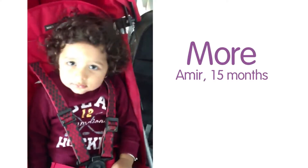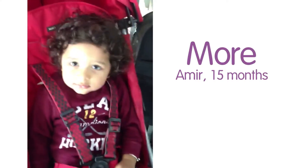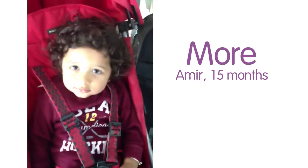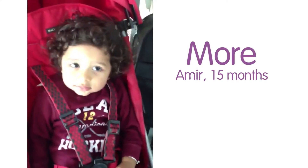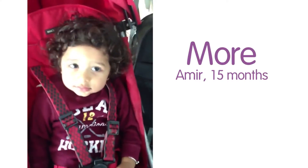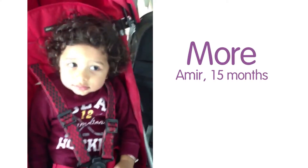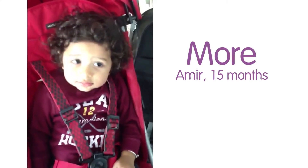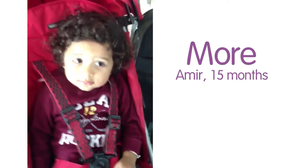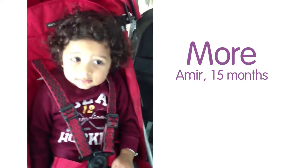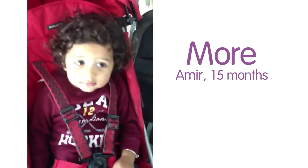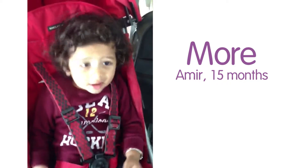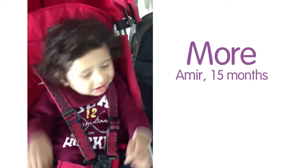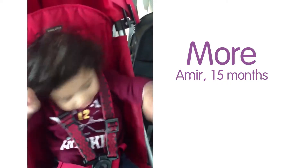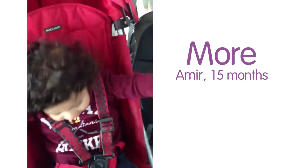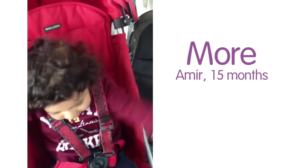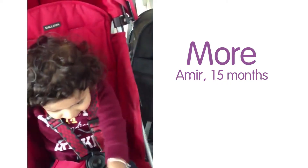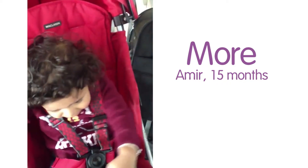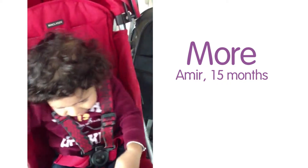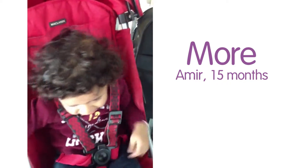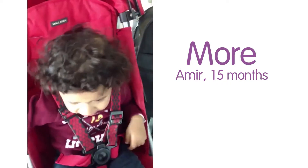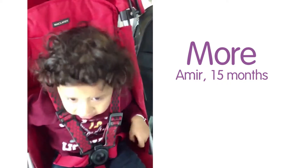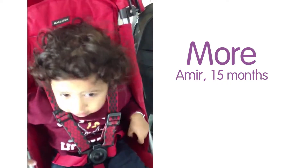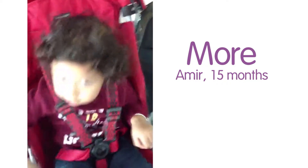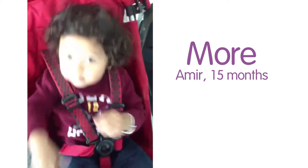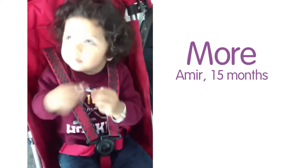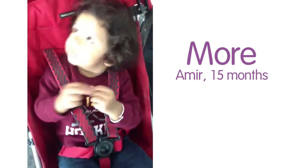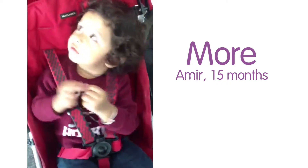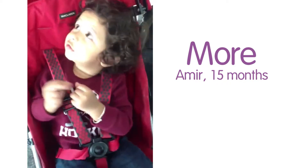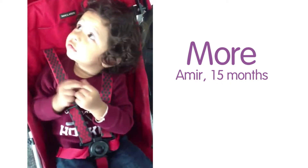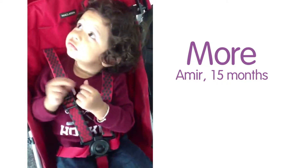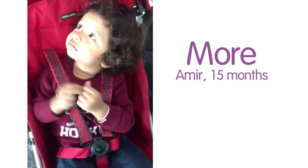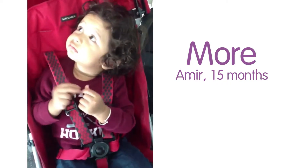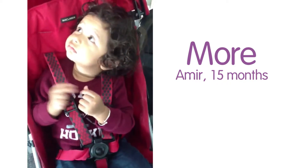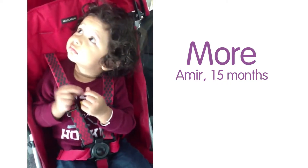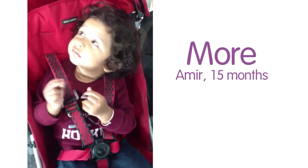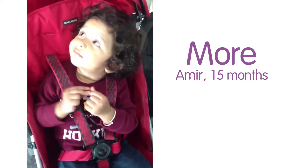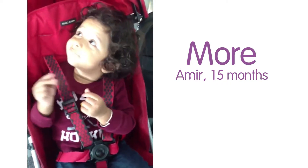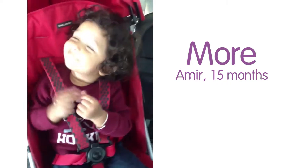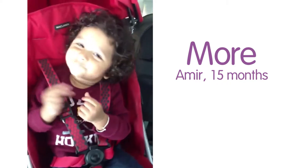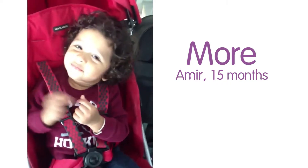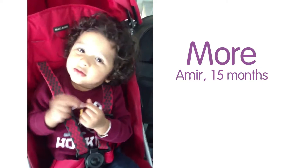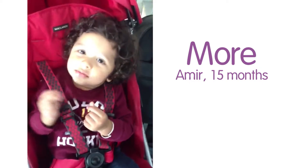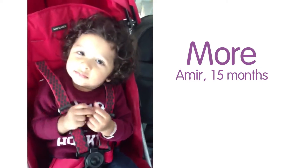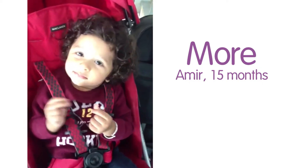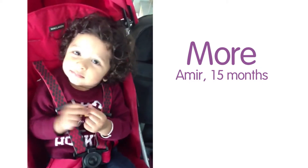مين حبيبي؟ ايه ده؟ ايه ده؟ more. Okay, let's go. مين